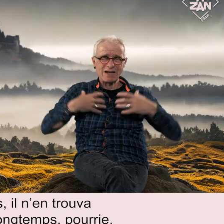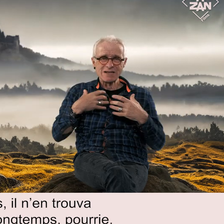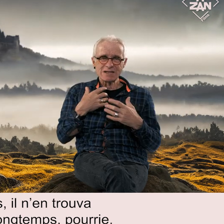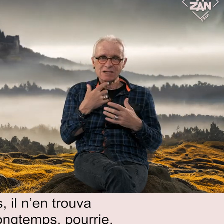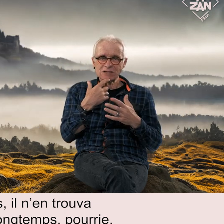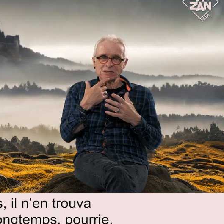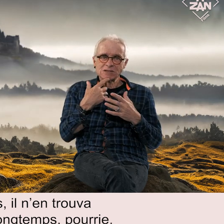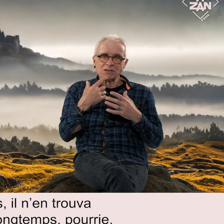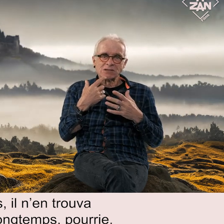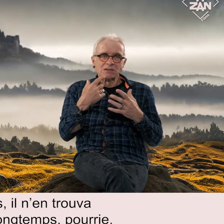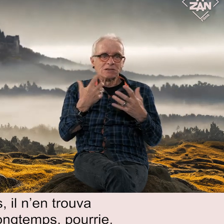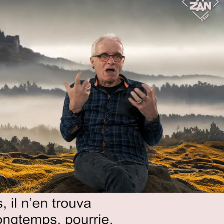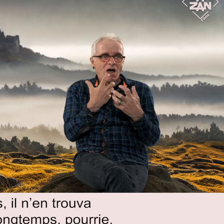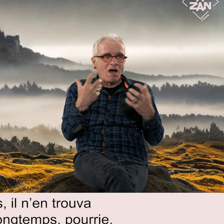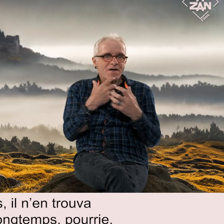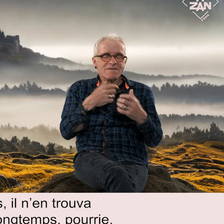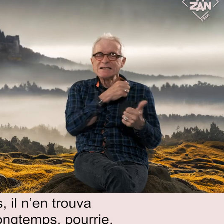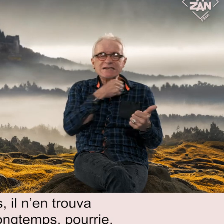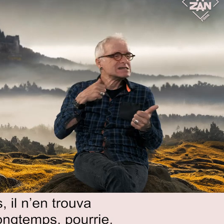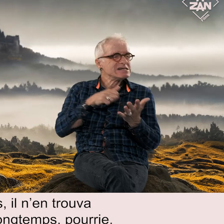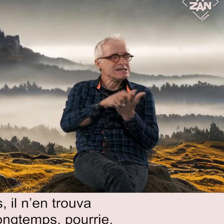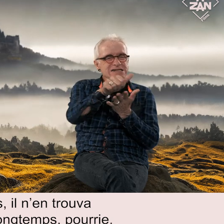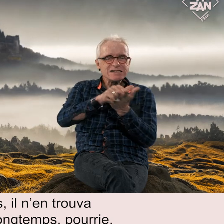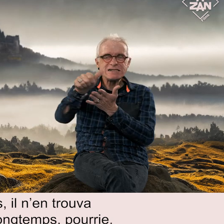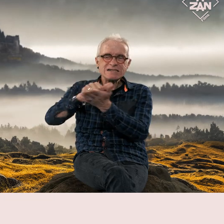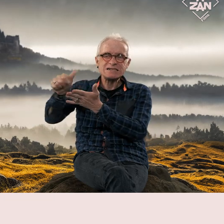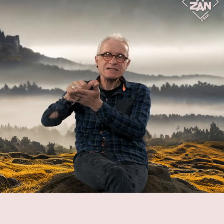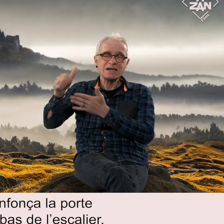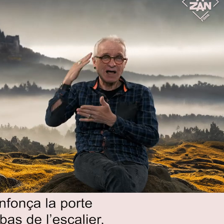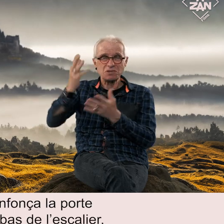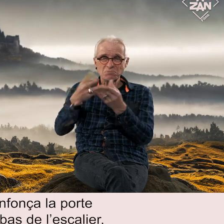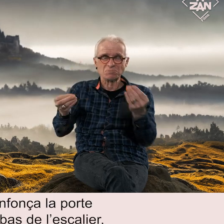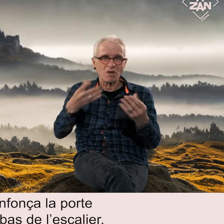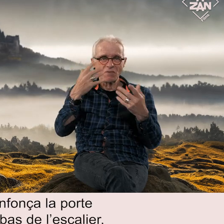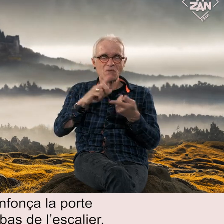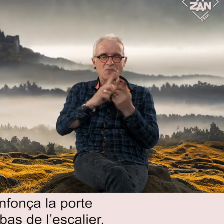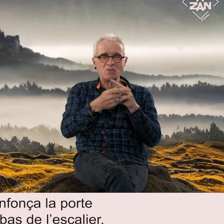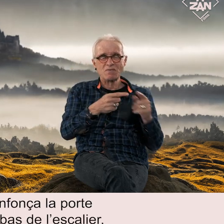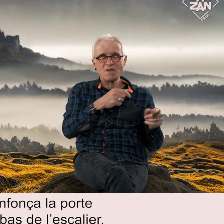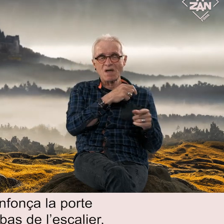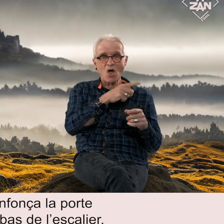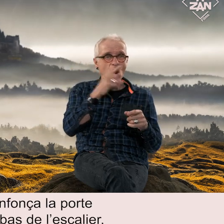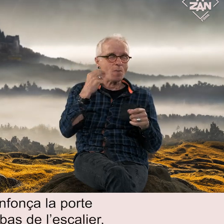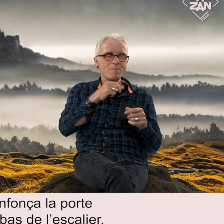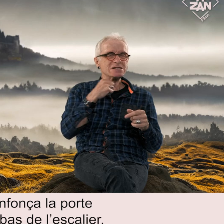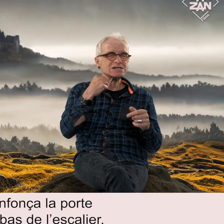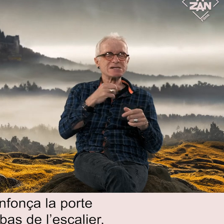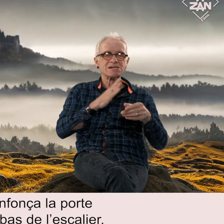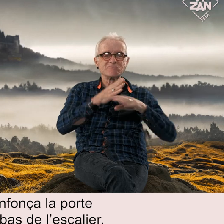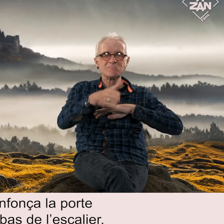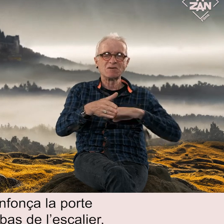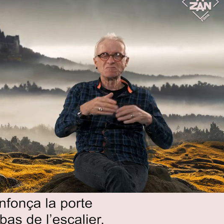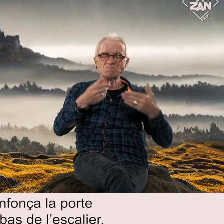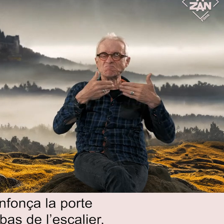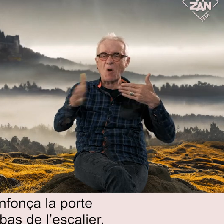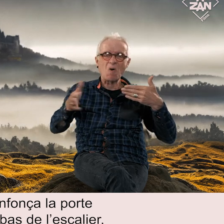carnage le reprenait. Les bêtes manquant, il aurait voulu massacrer des hommes. Il gravit les trois terrasses, enfonça la porte d'un